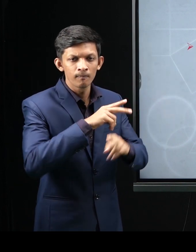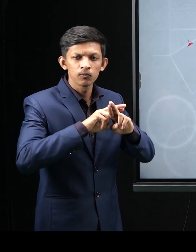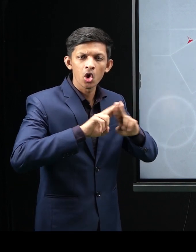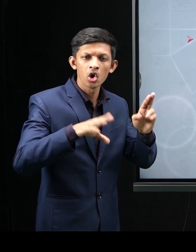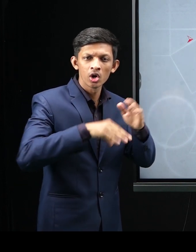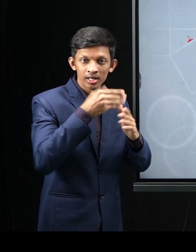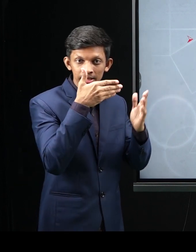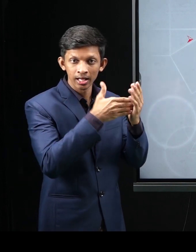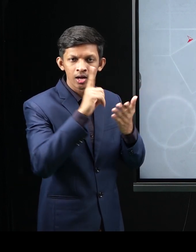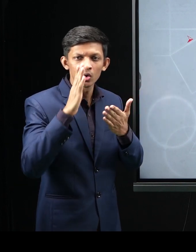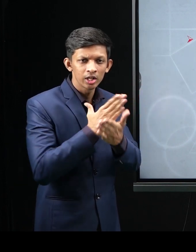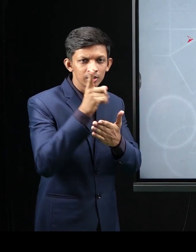తరువాత మీరు తెలుసుకోగలరు: